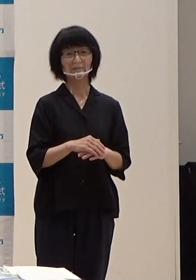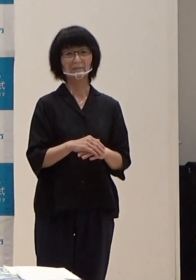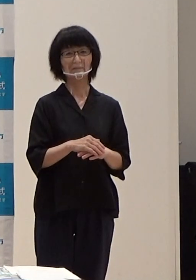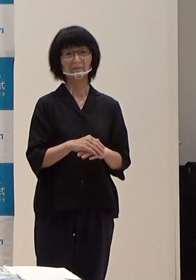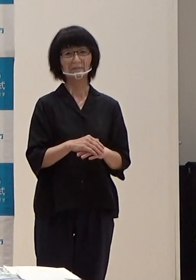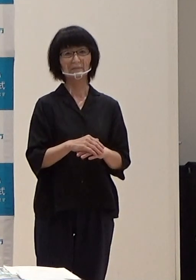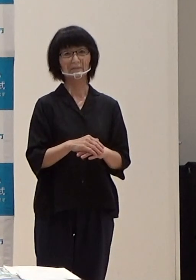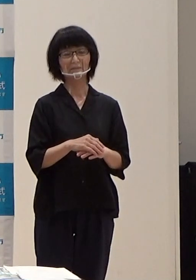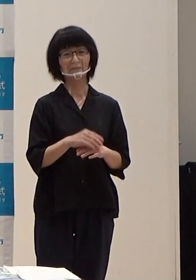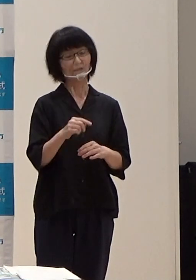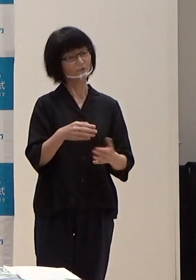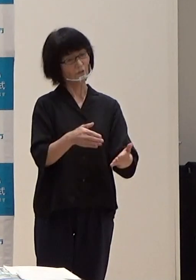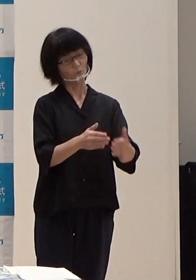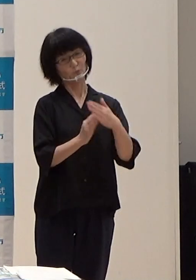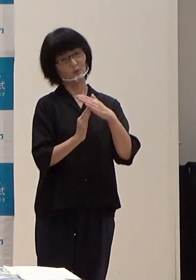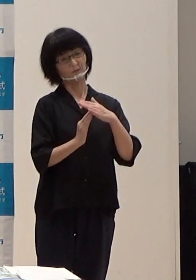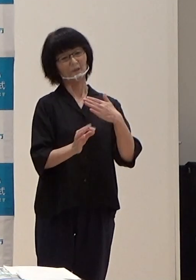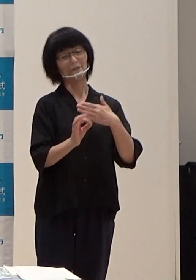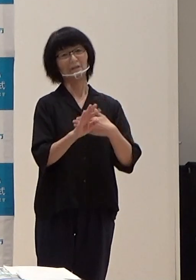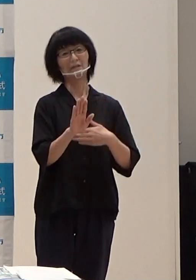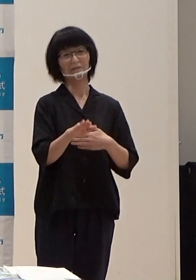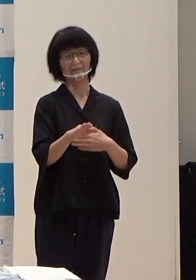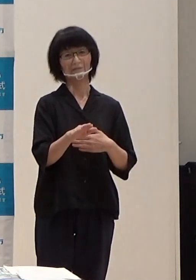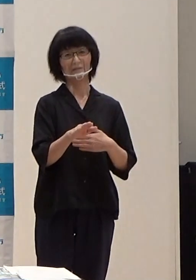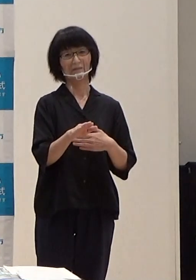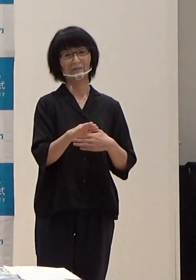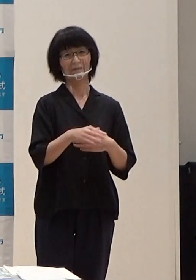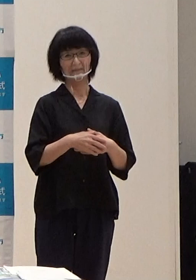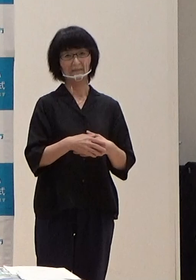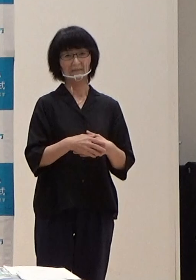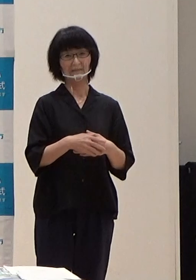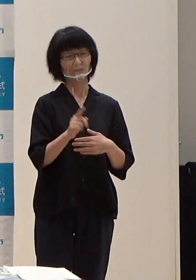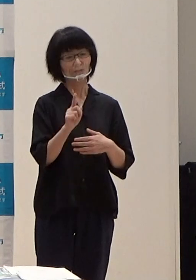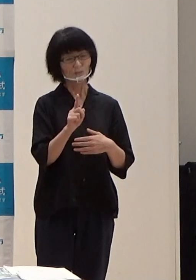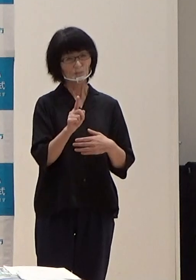構怒ってたんですけど、はい、ダメなんでしょうかね、持参っていうのは。